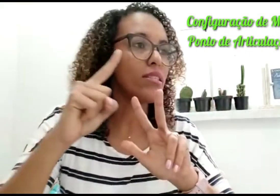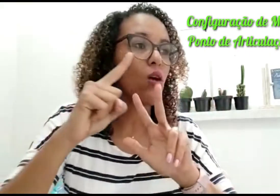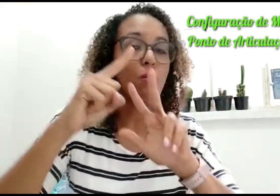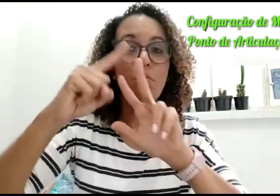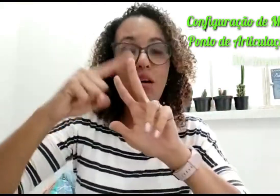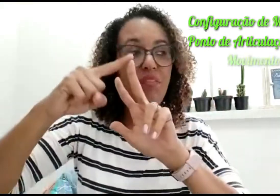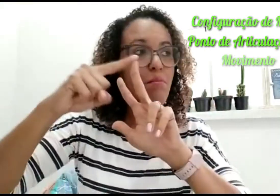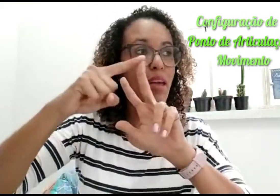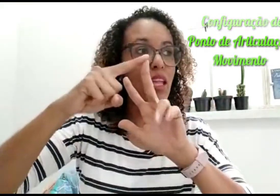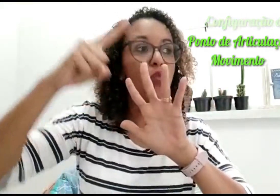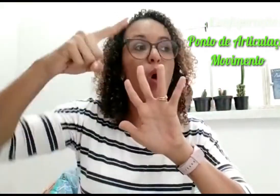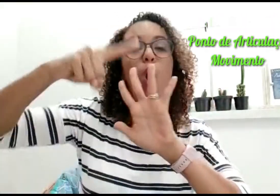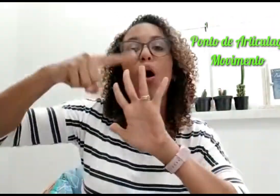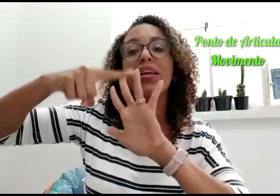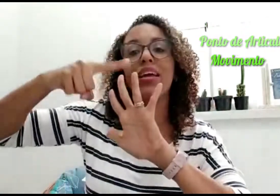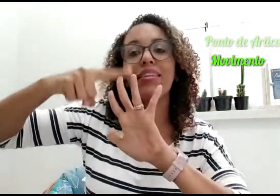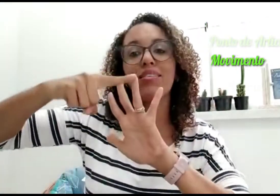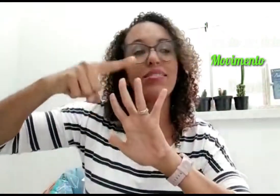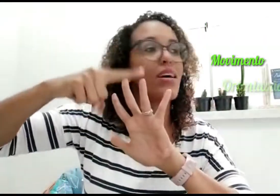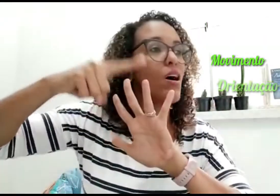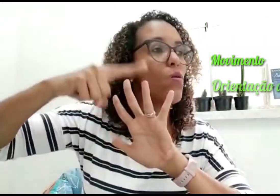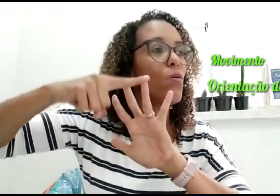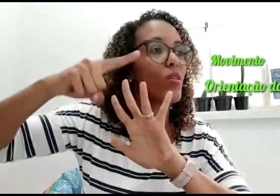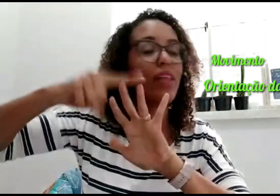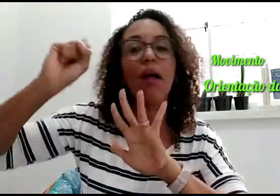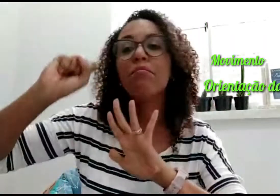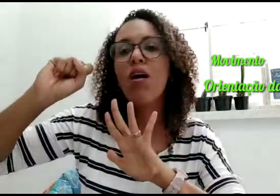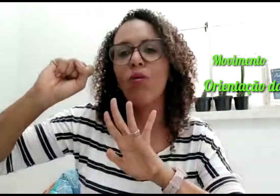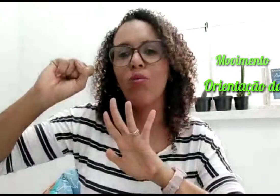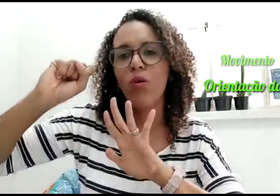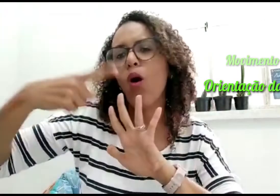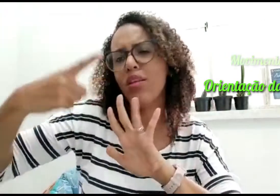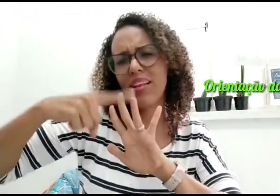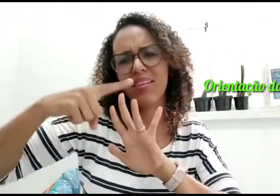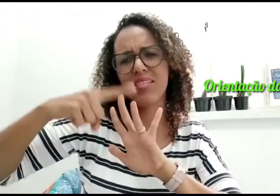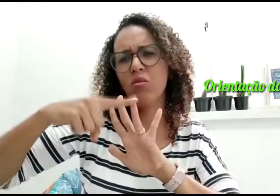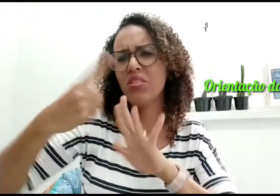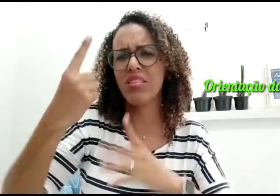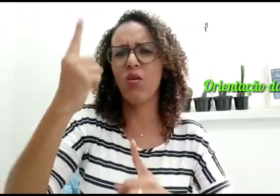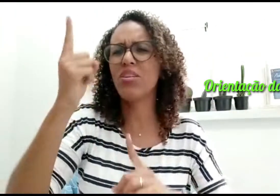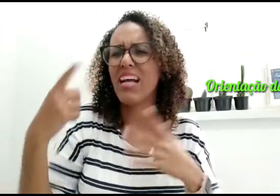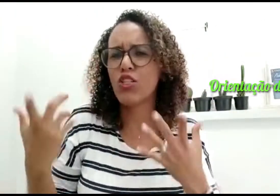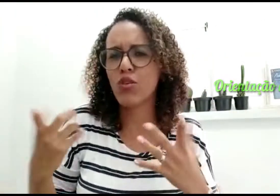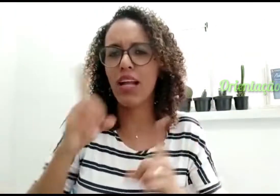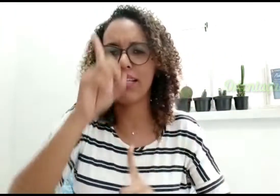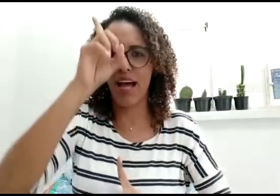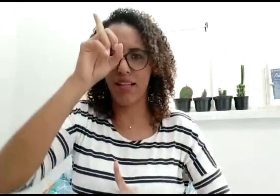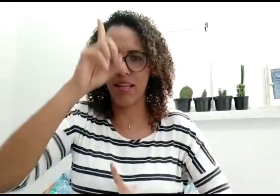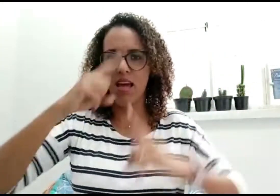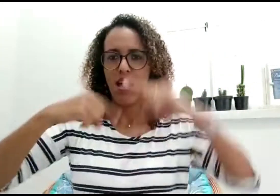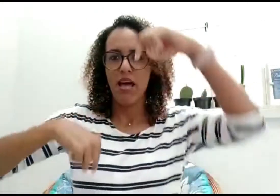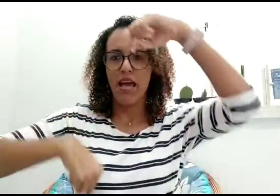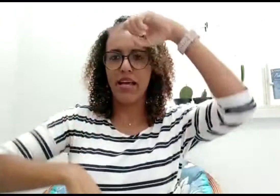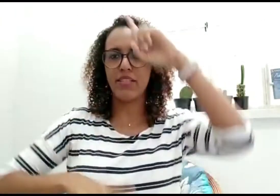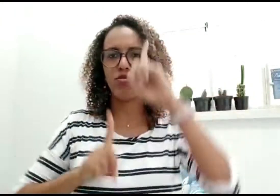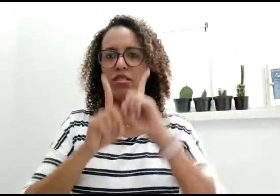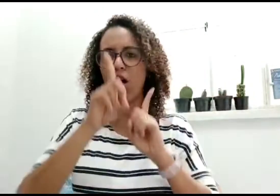articulação, movimento, orientação da mão. Orientação ou direcionalidade. Esse é o sinal,